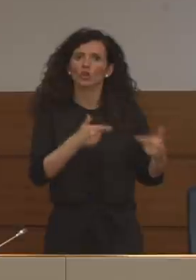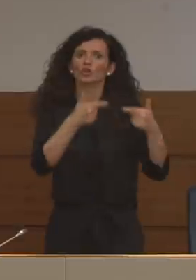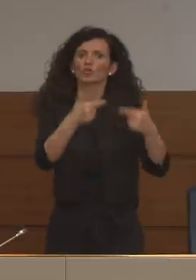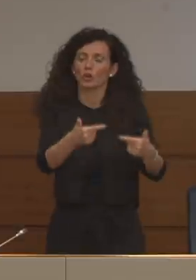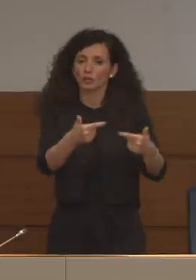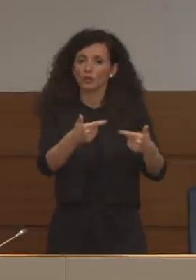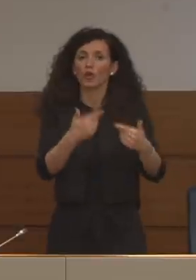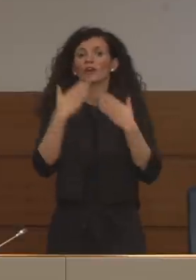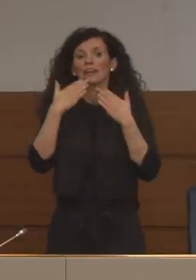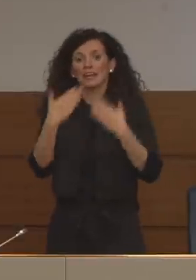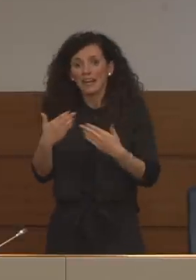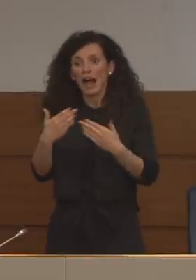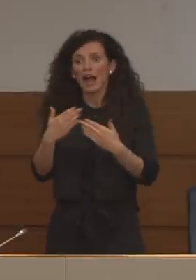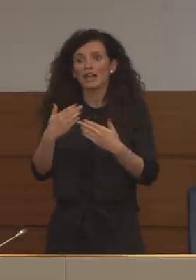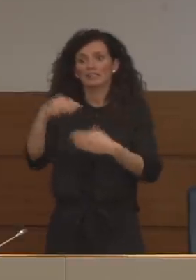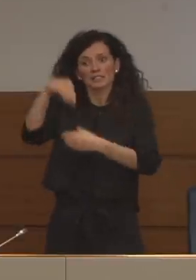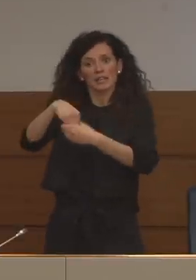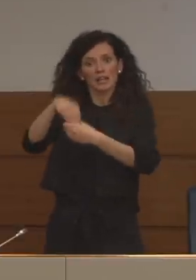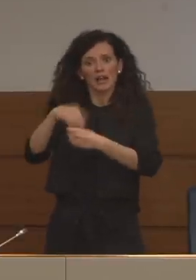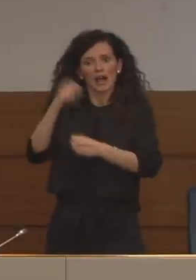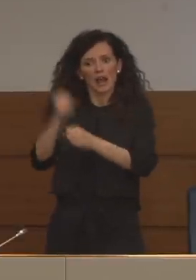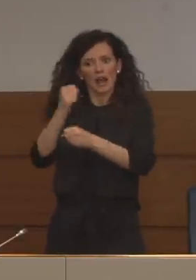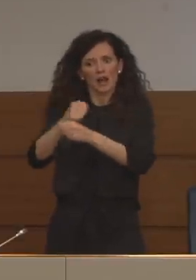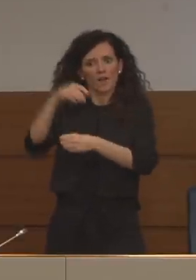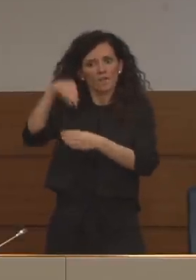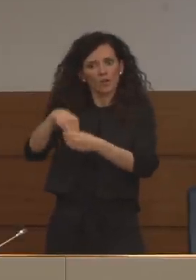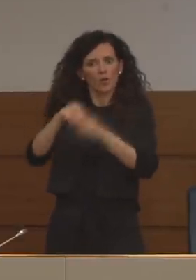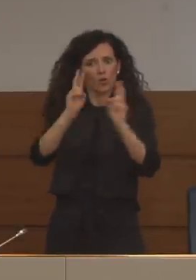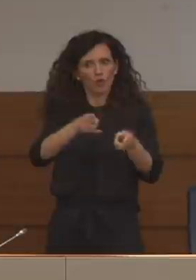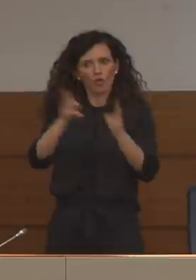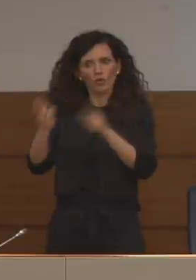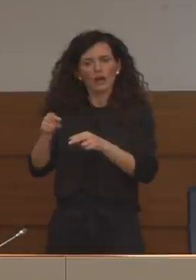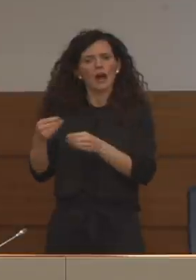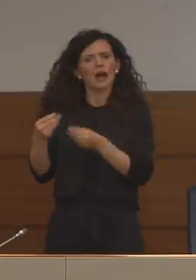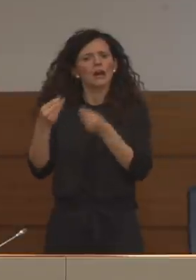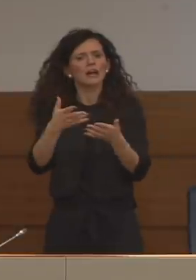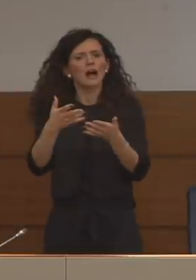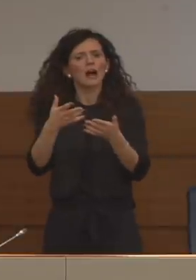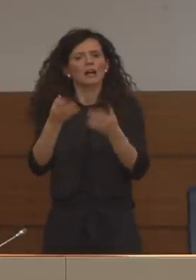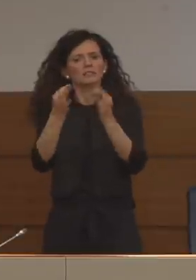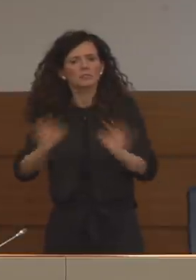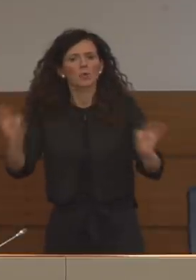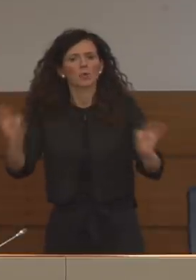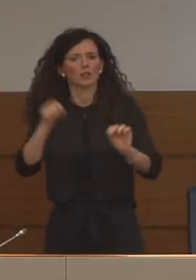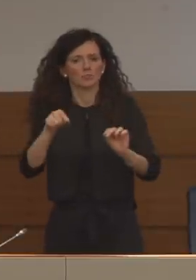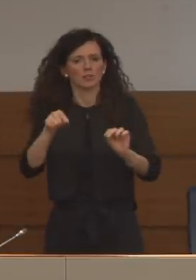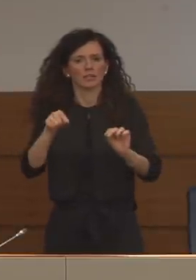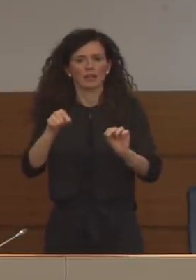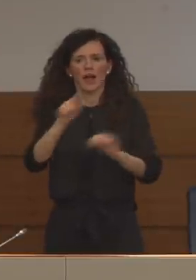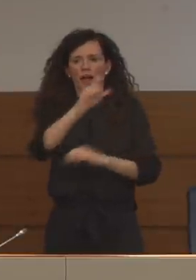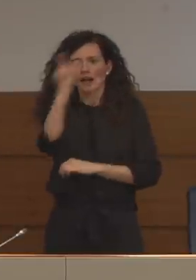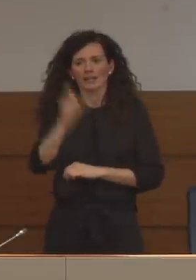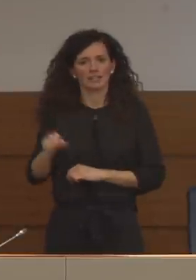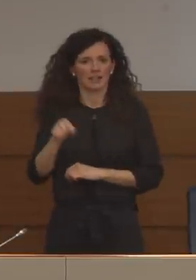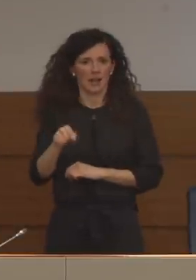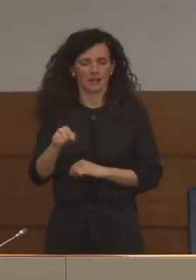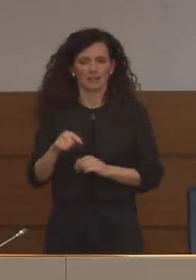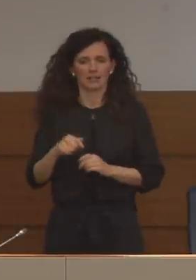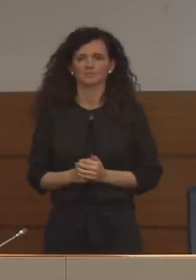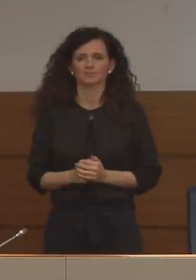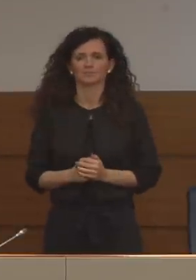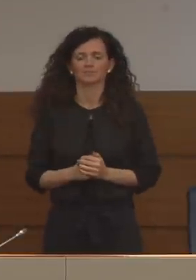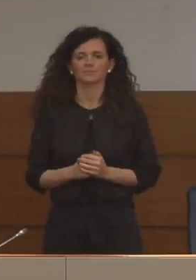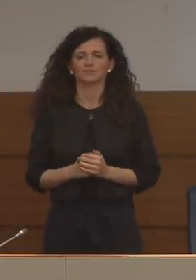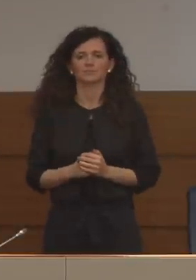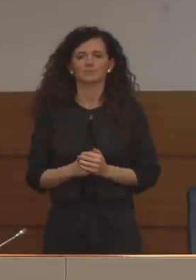lavora per garantire la disponibilità di emocomponenti nel nostro paese e poi il